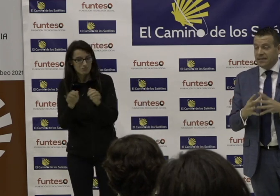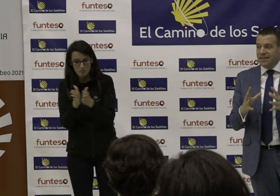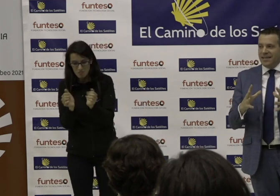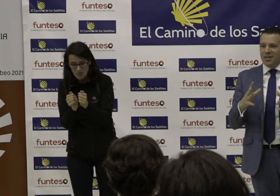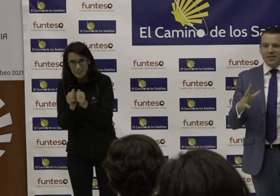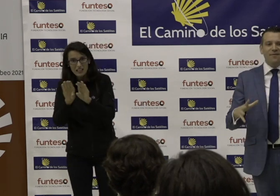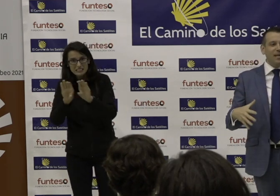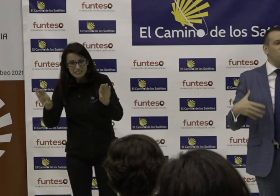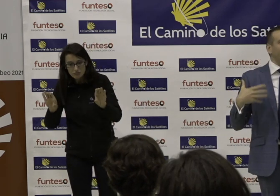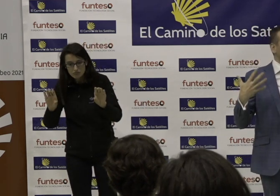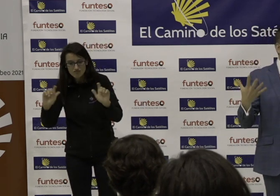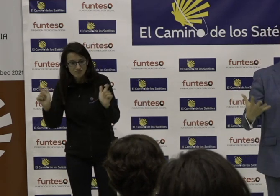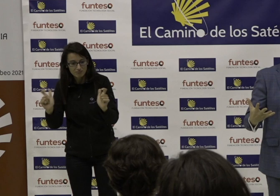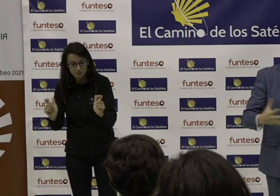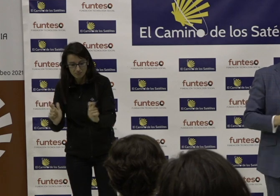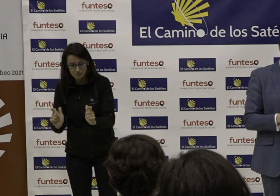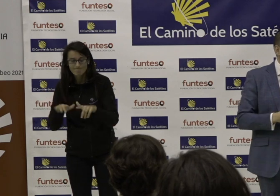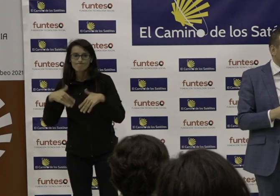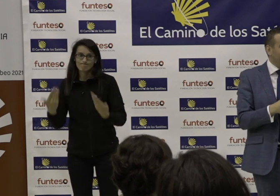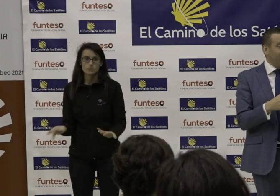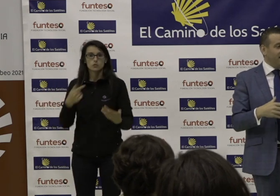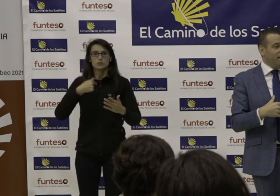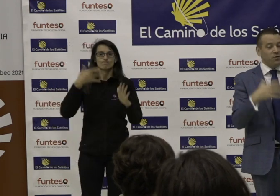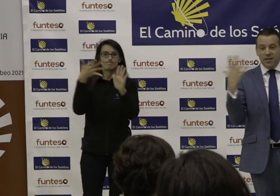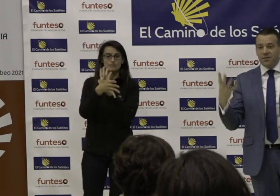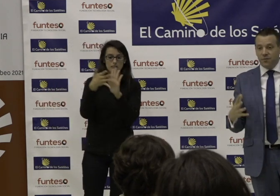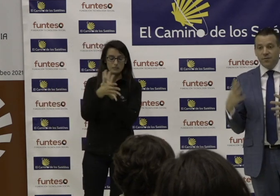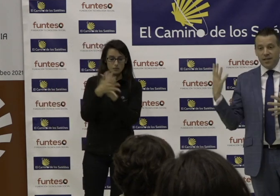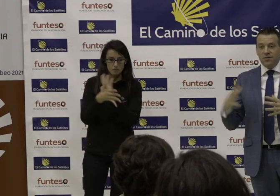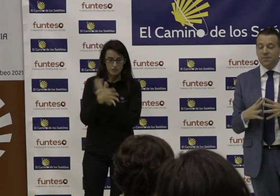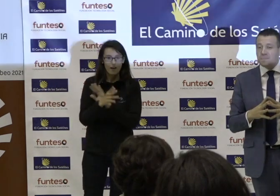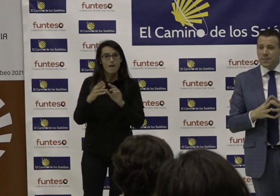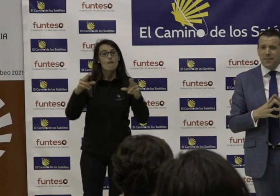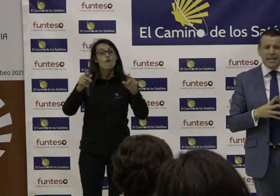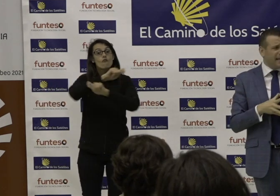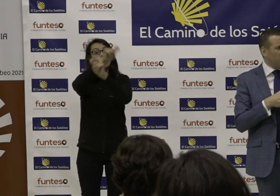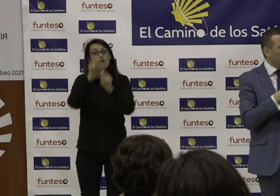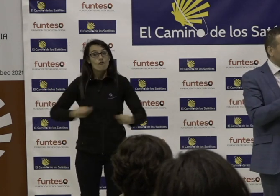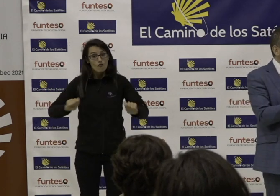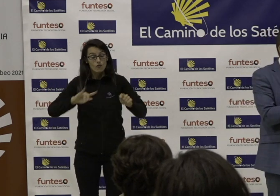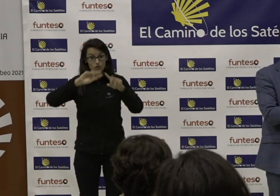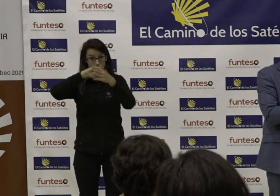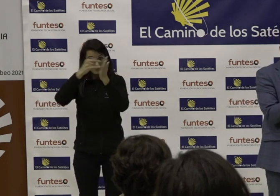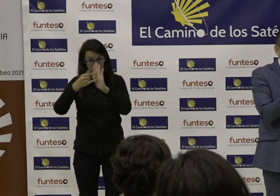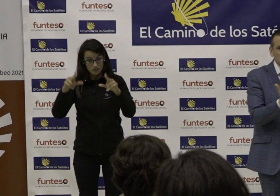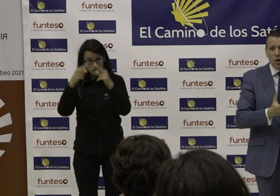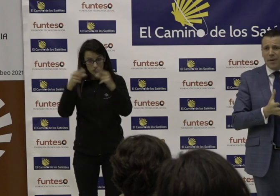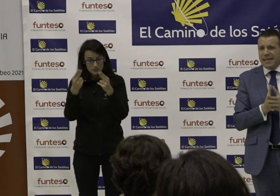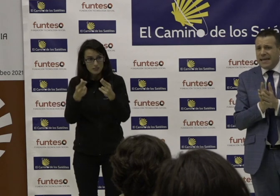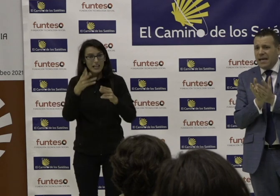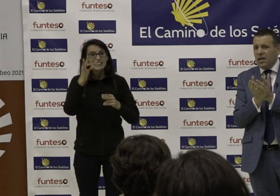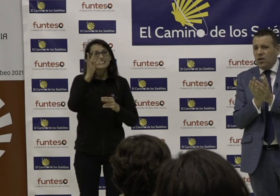lareiras. Entonces al final tuve que explicar en qué era, que era un funtesco, compartir qué era